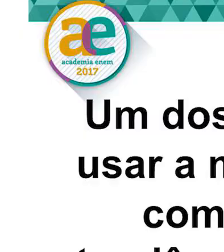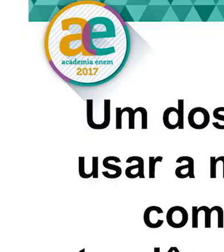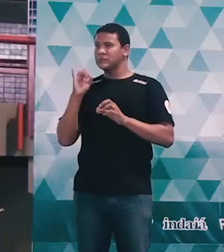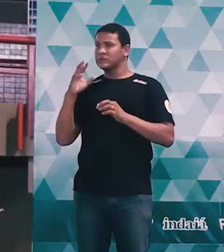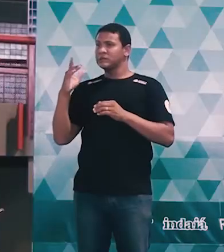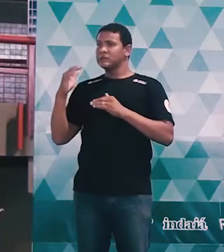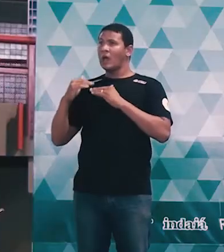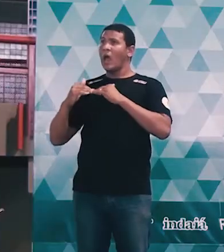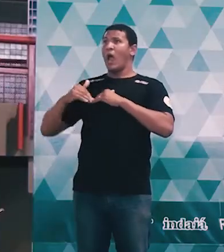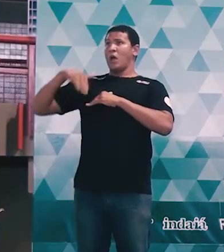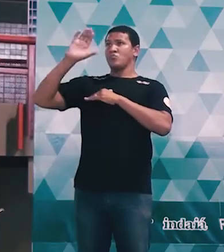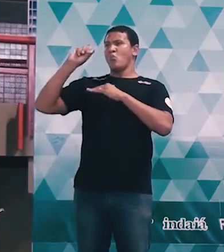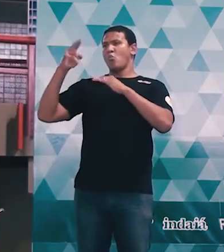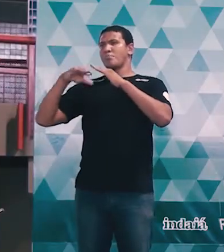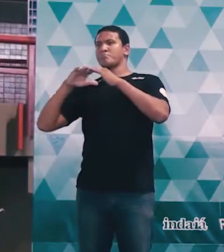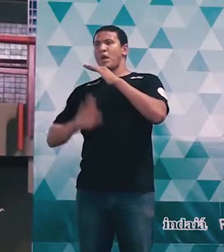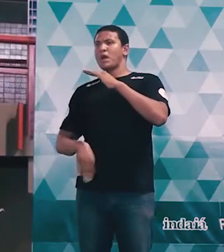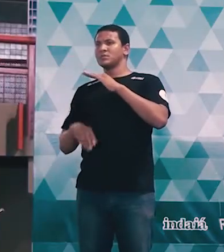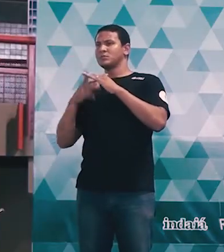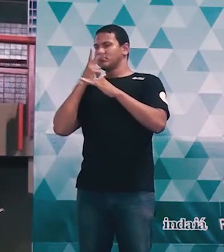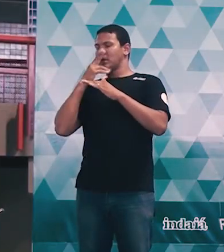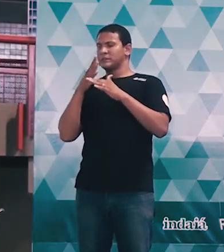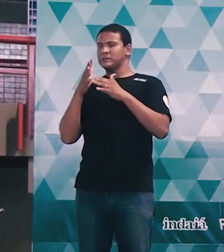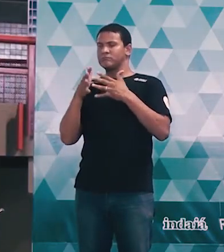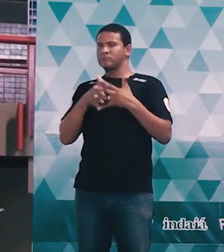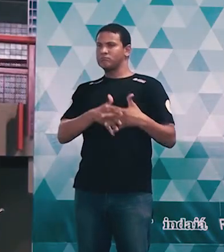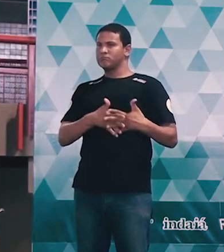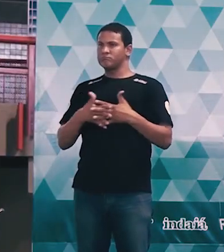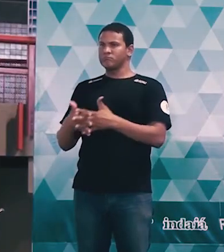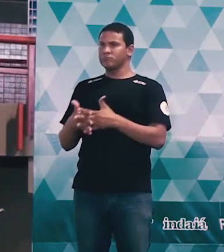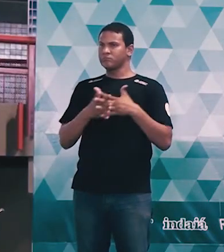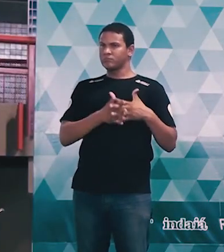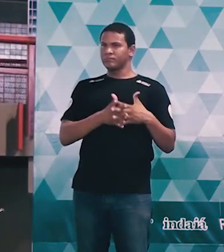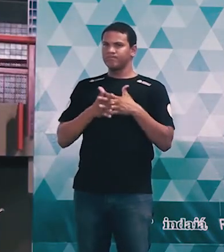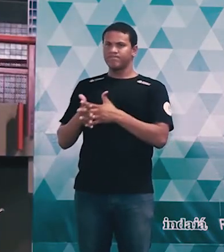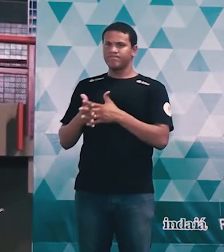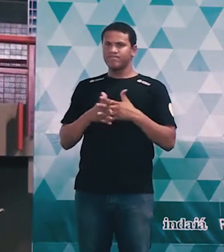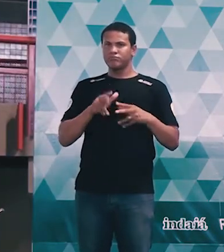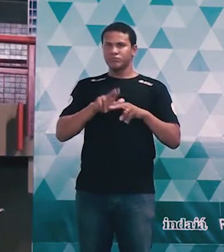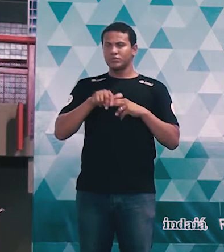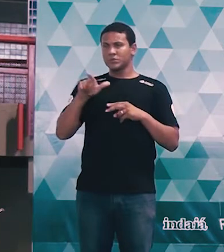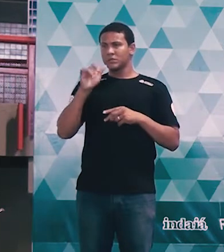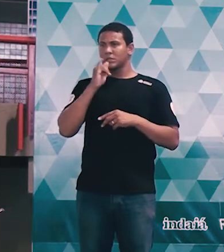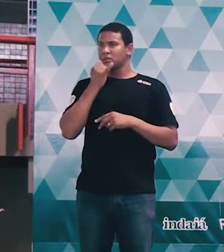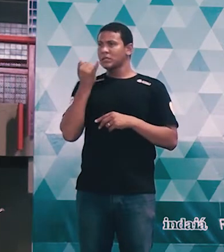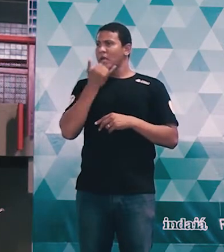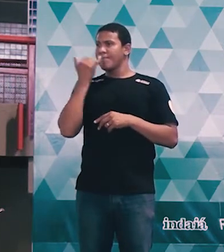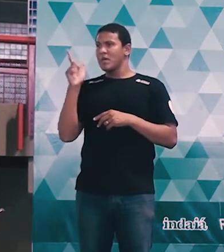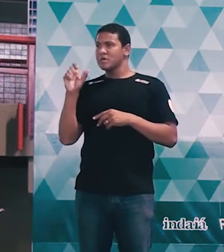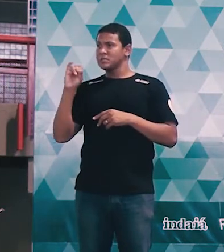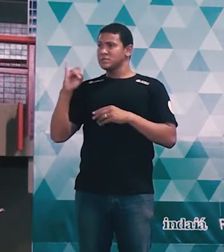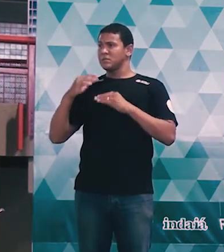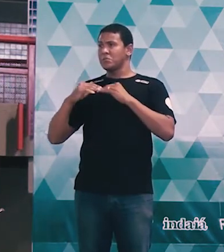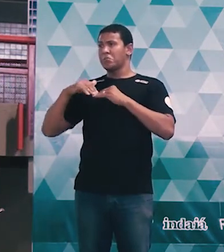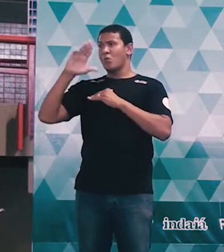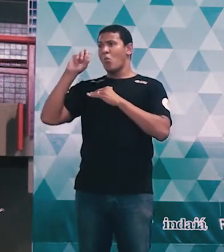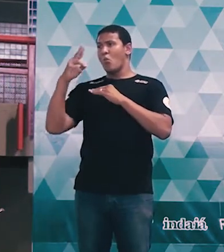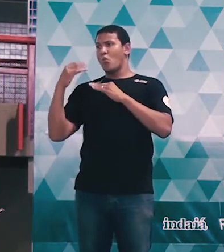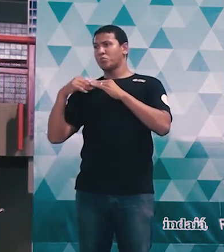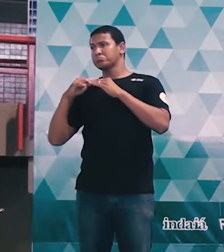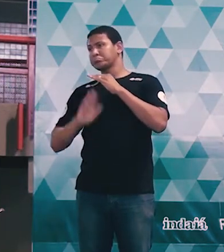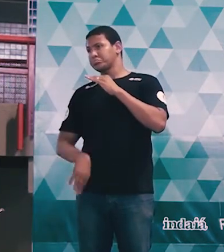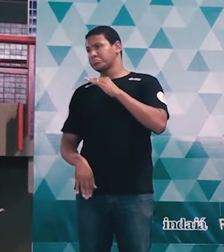Valor muito alto ou valor muito baixo em relação aos outros faz com que essa média aumente muito, ou então faz com que essa